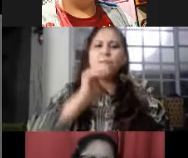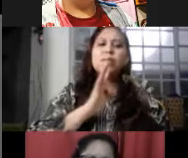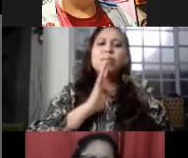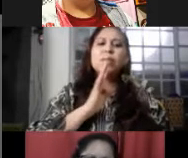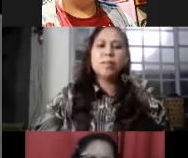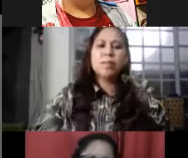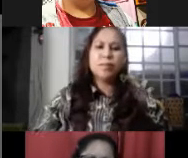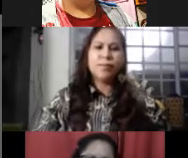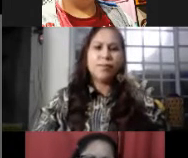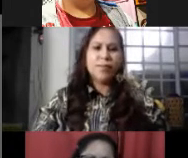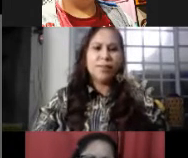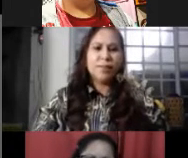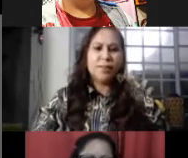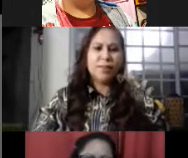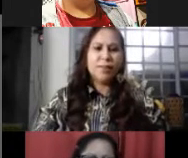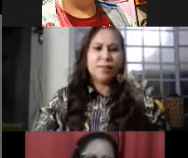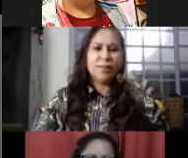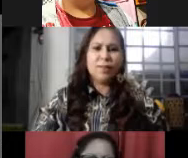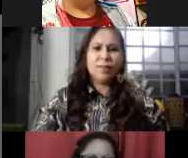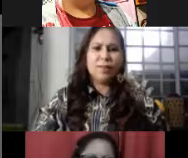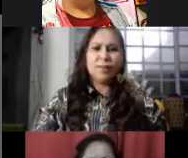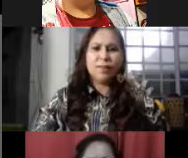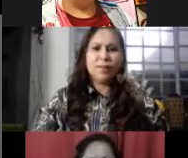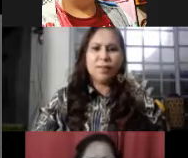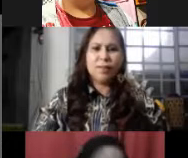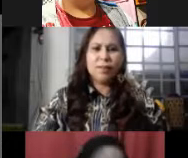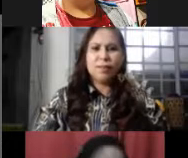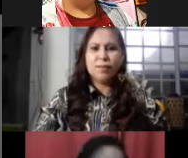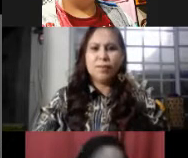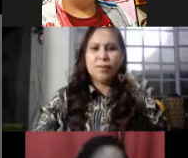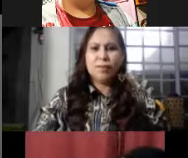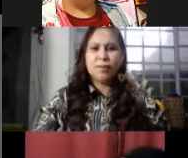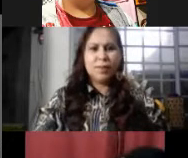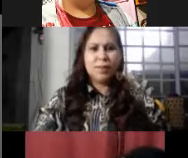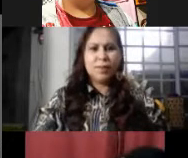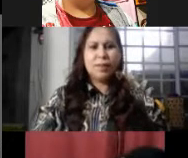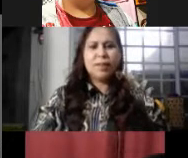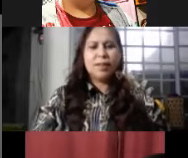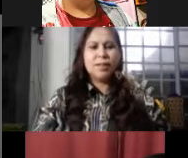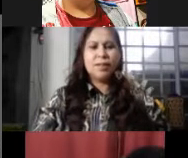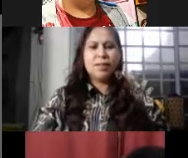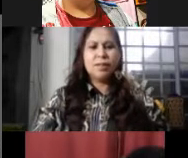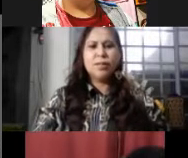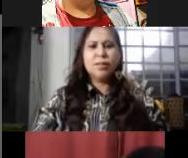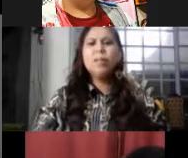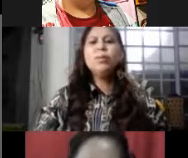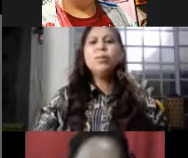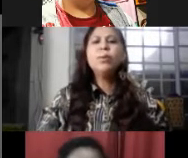amor numa noite fria de outono e as folhas caídas no